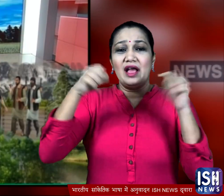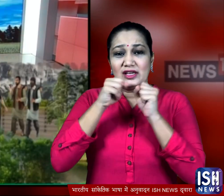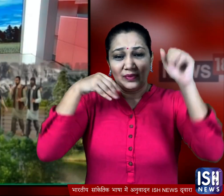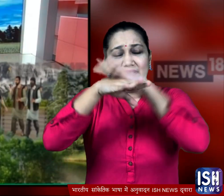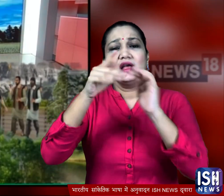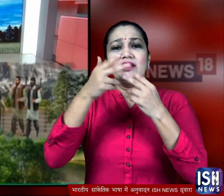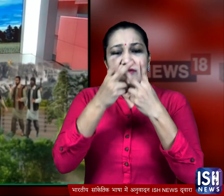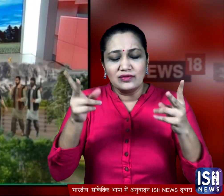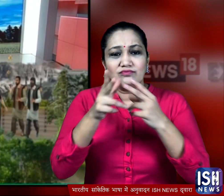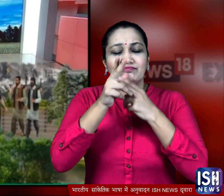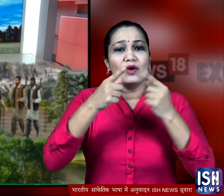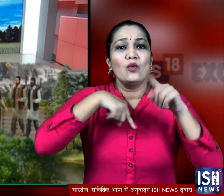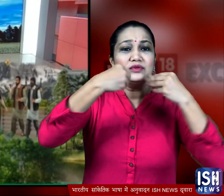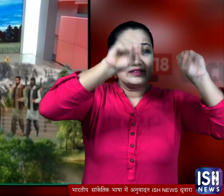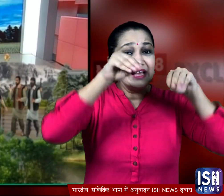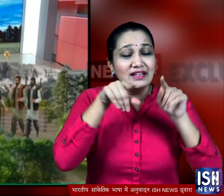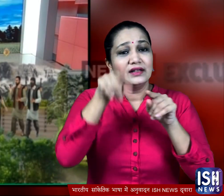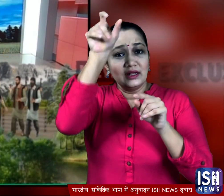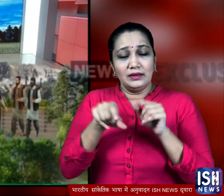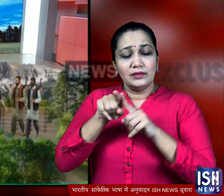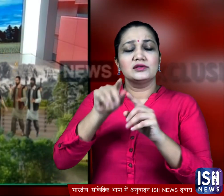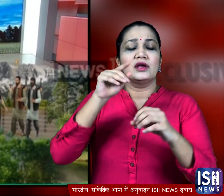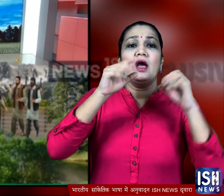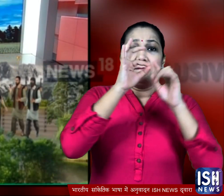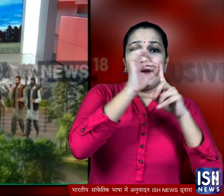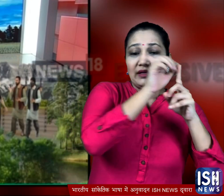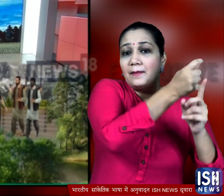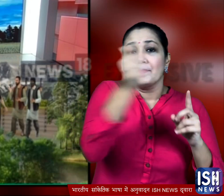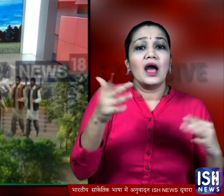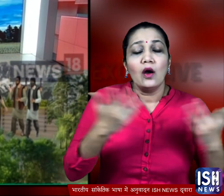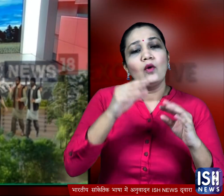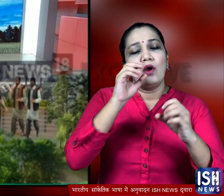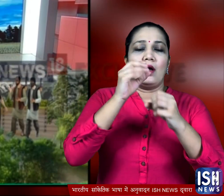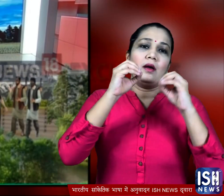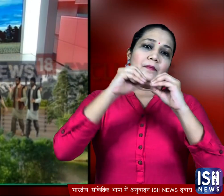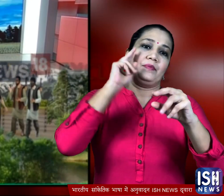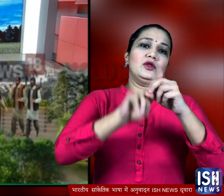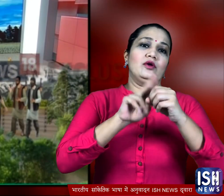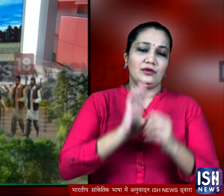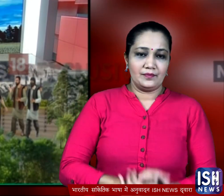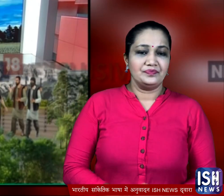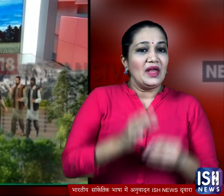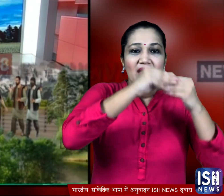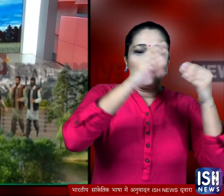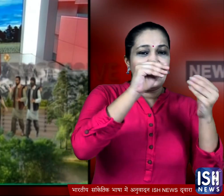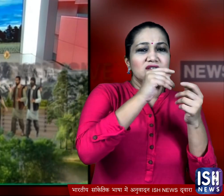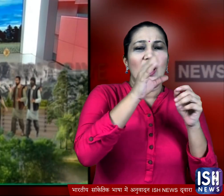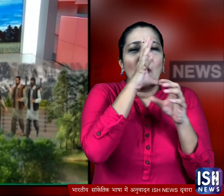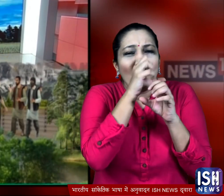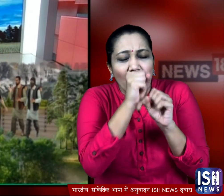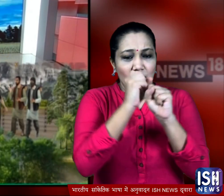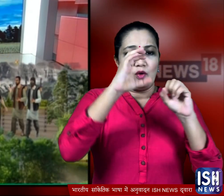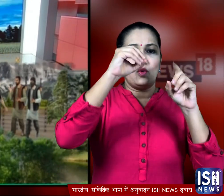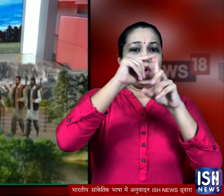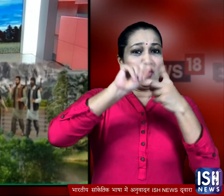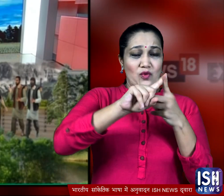में मौजूद हथियारों के सप्लायर को पाकिस्तान से बिटकॉइन के जरिए पैसे भेजे जा रहे हैं, जिसके लिए कैश को एक सीक्रेट